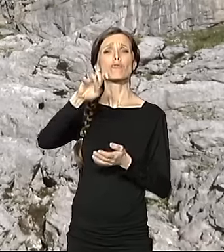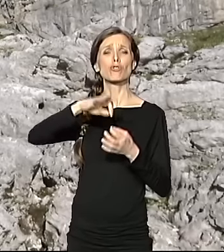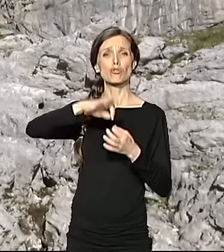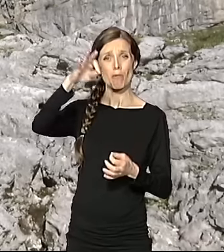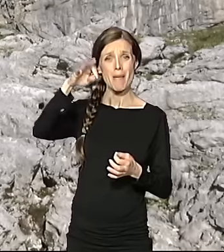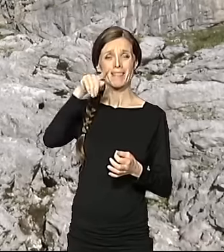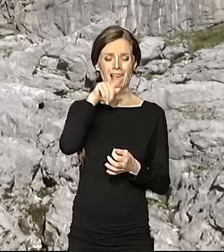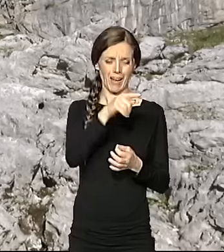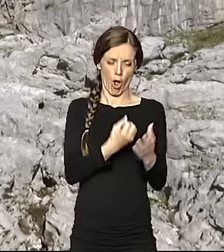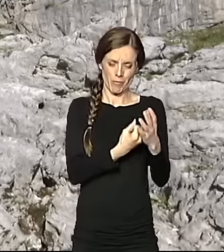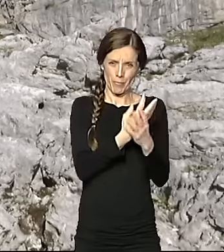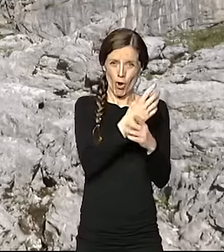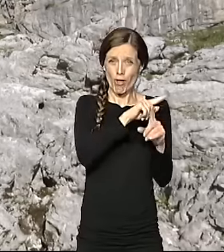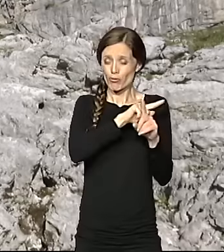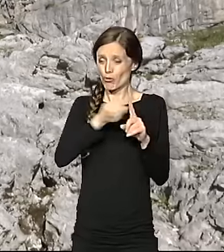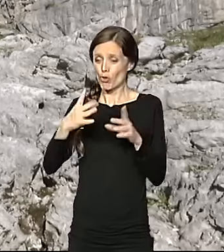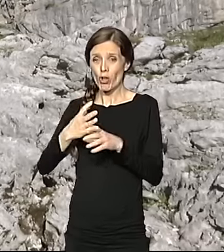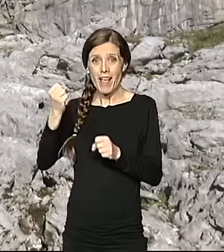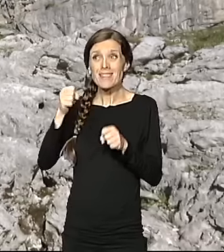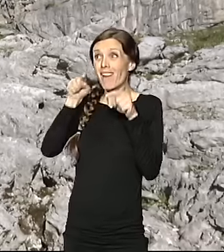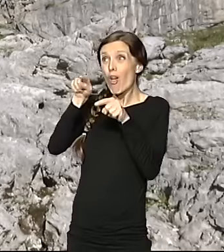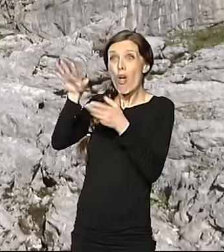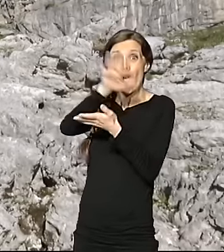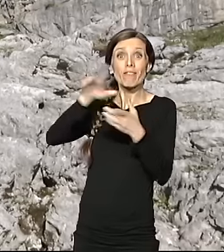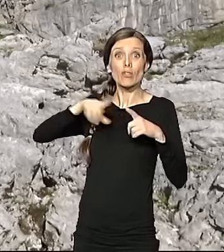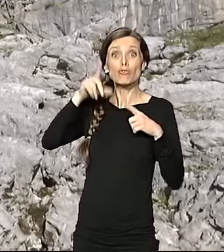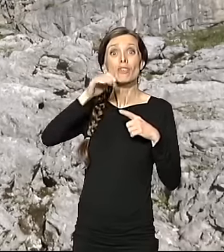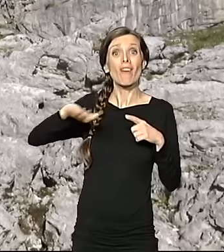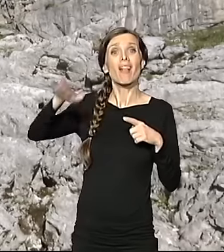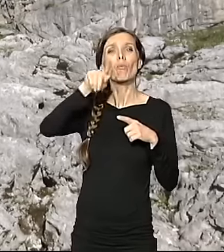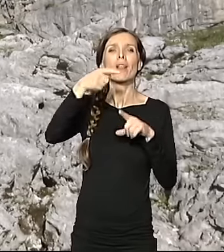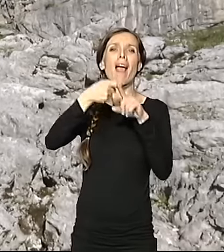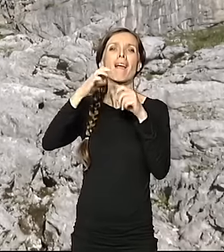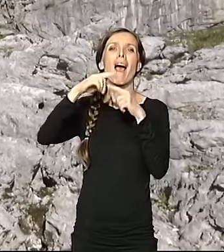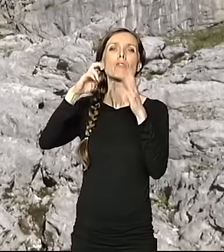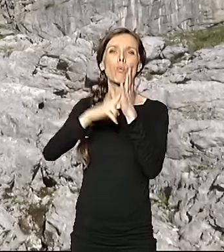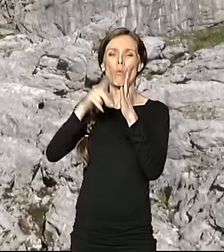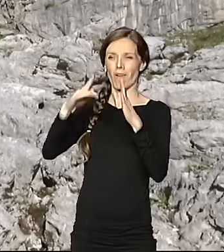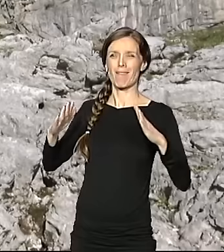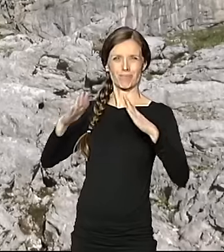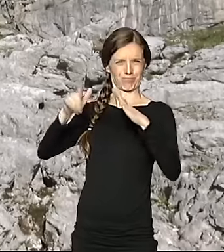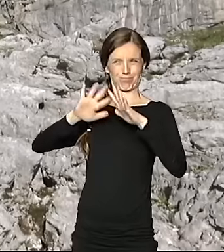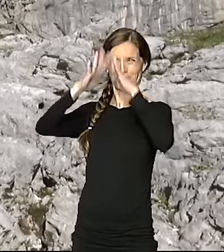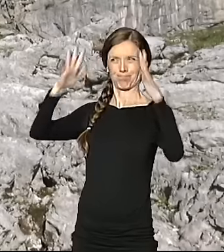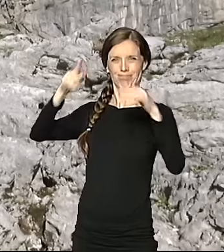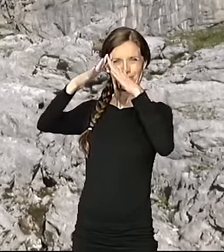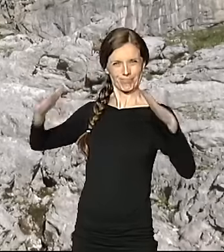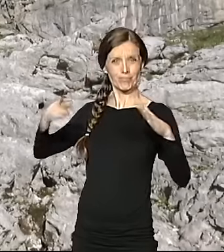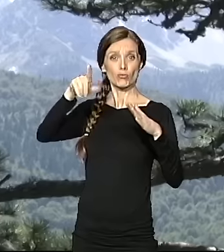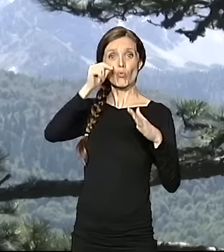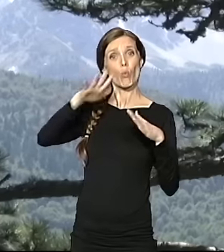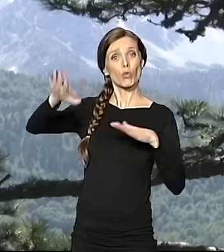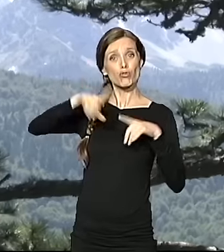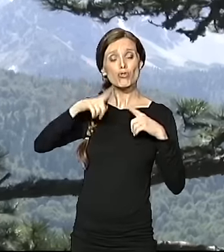proleća do rane jeseni ovde žive ljudi. Katuni su njihov privremeni dom, a stoci, planina je dom i izvor